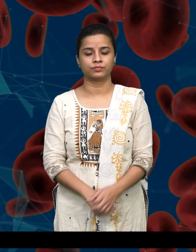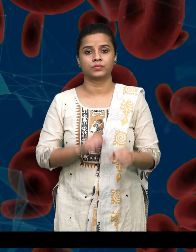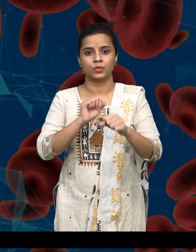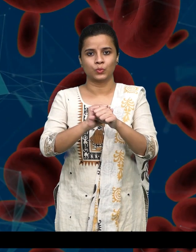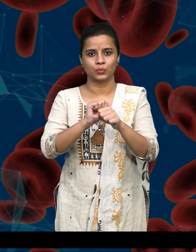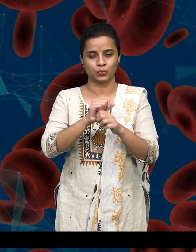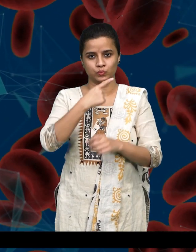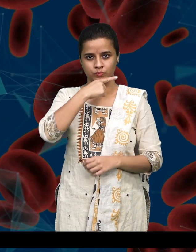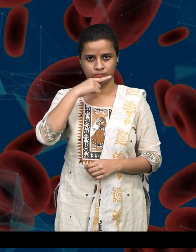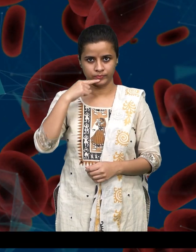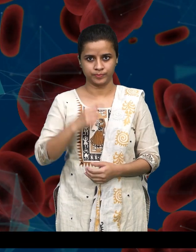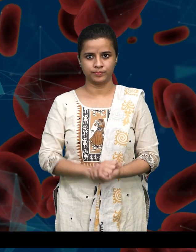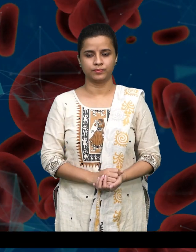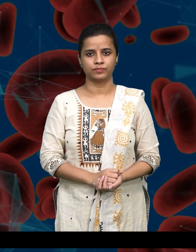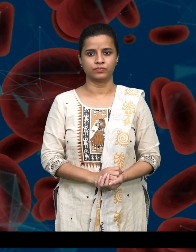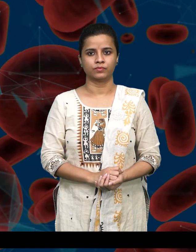रक्ताची कार्ये: